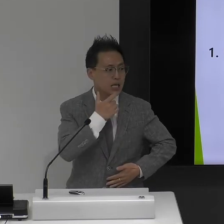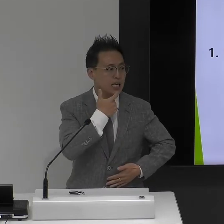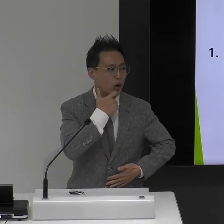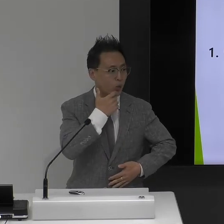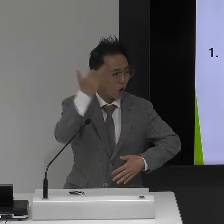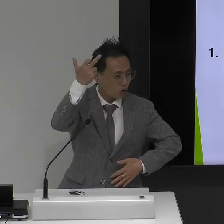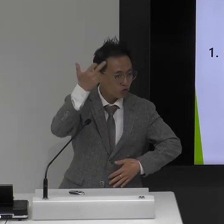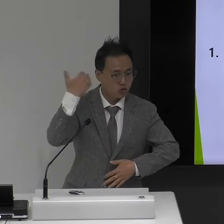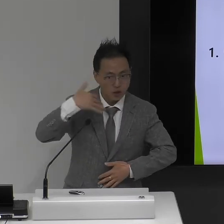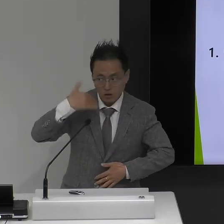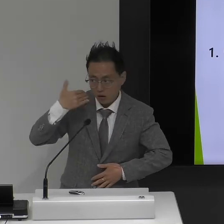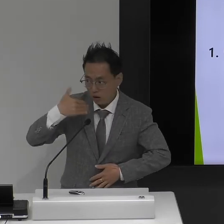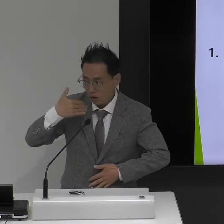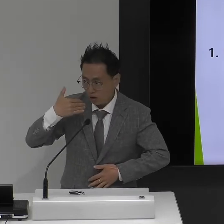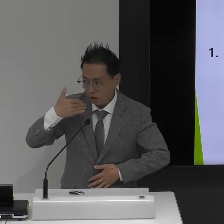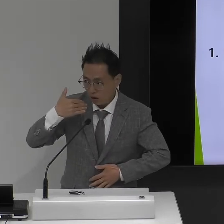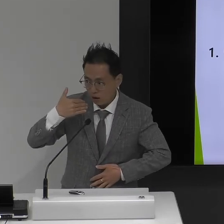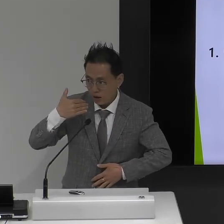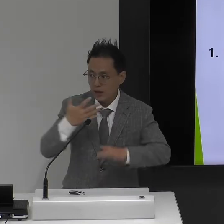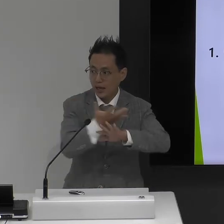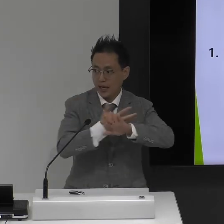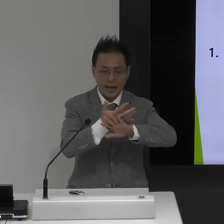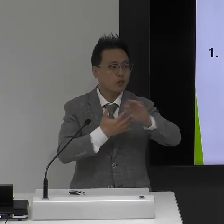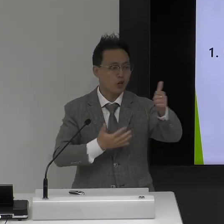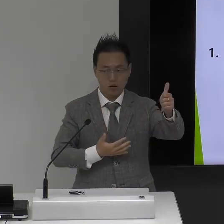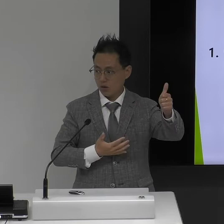야곱 형 누구죠? 예, 에서